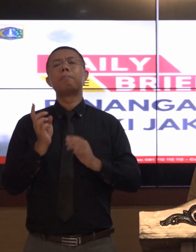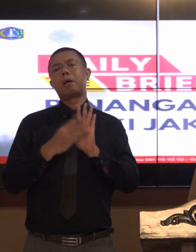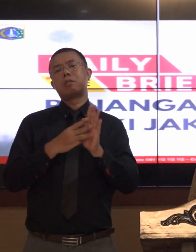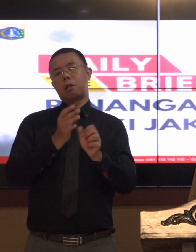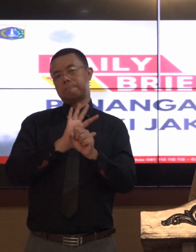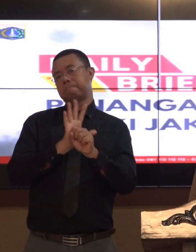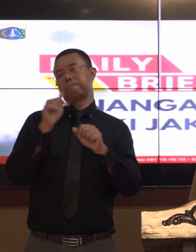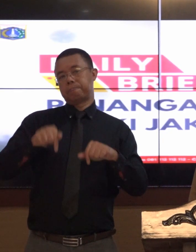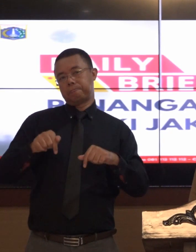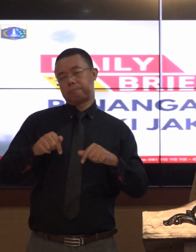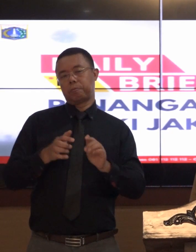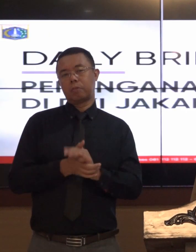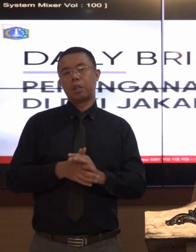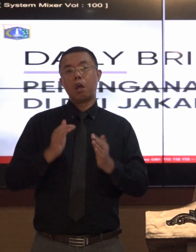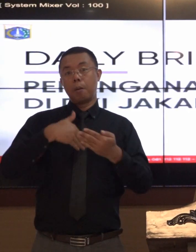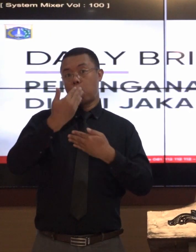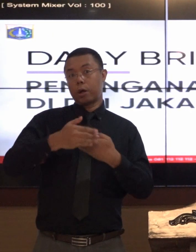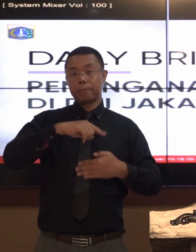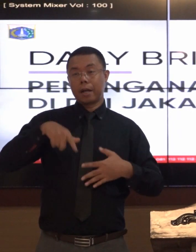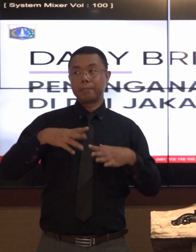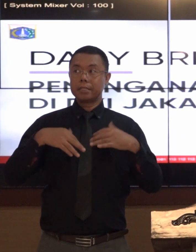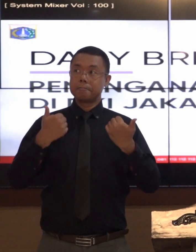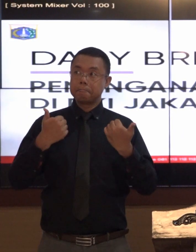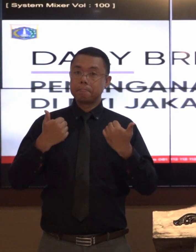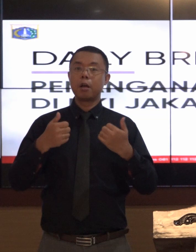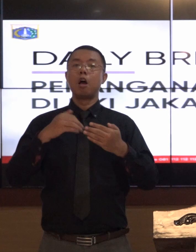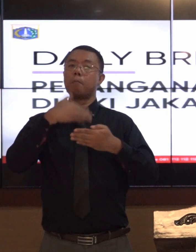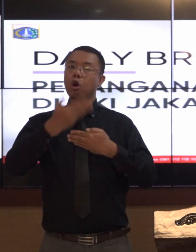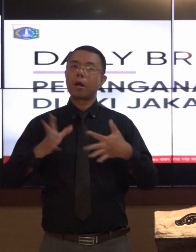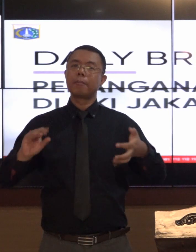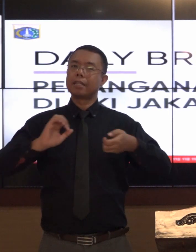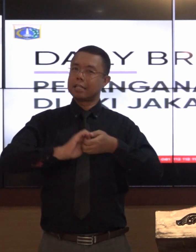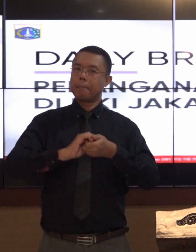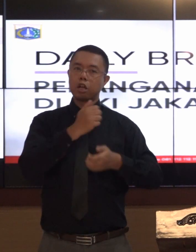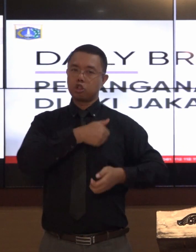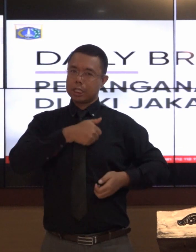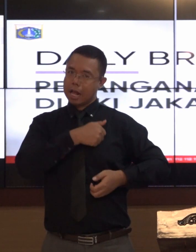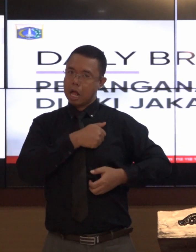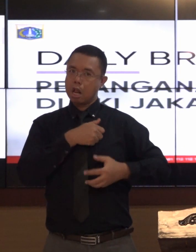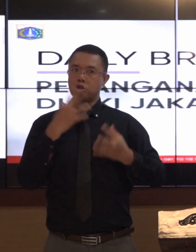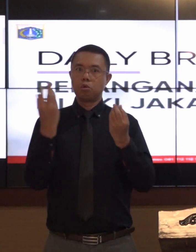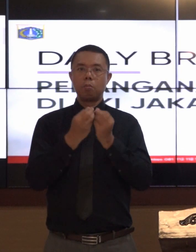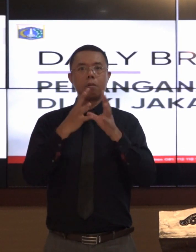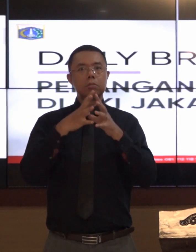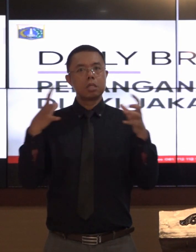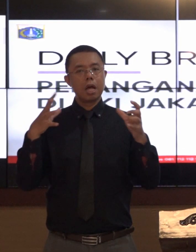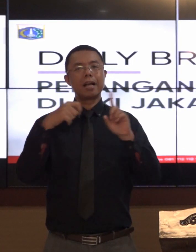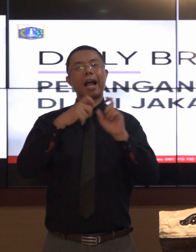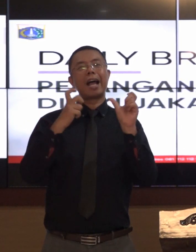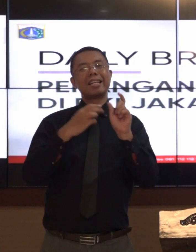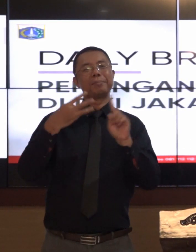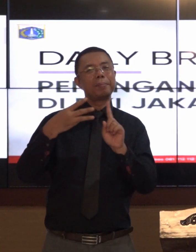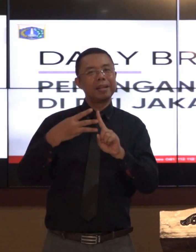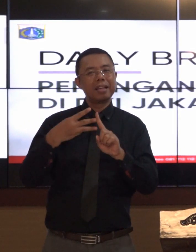pada mikrofit 19 program yang kami siapkan adalah program kolaborasi sosial berskala besar atau ksbb